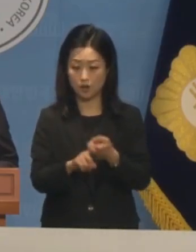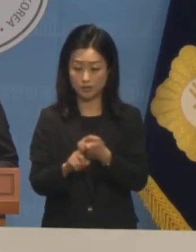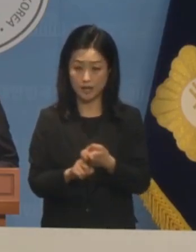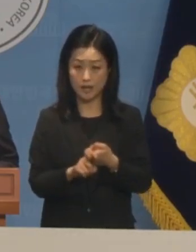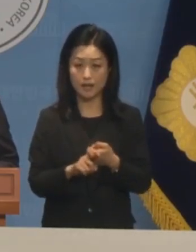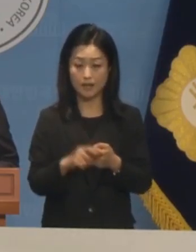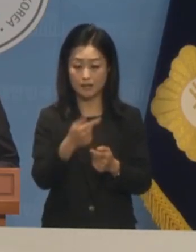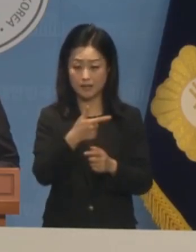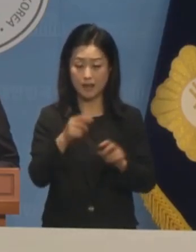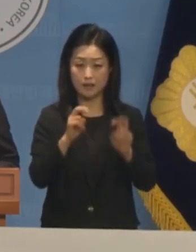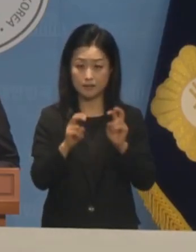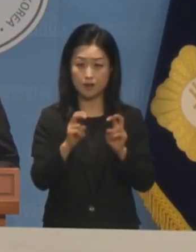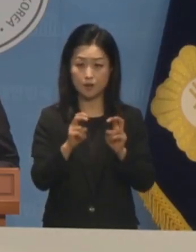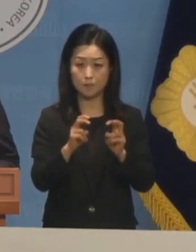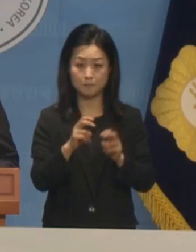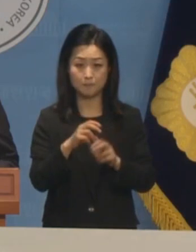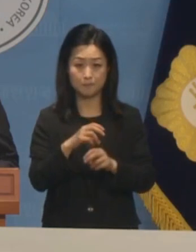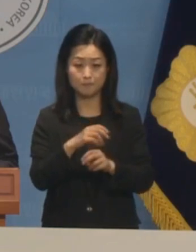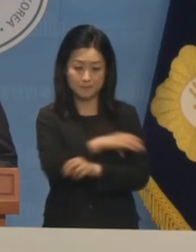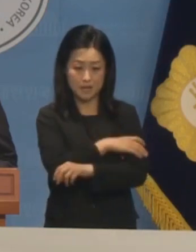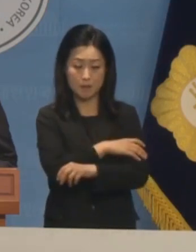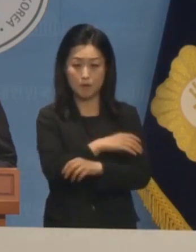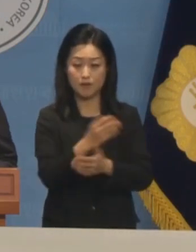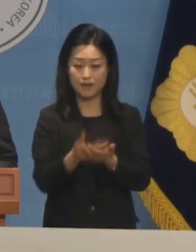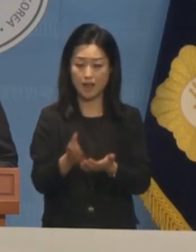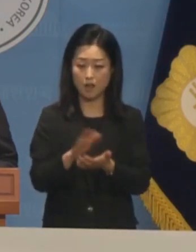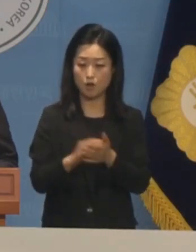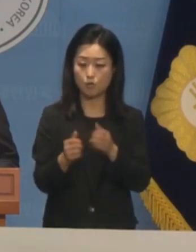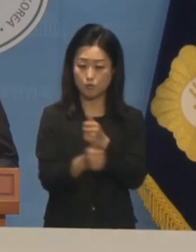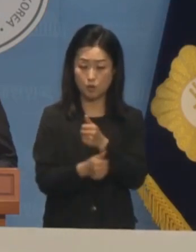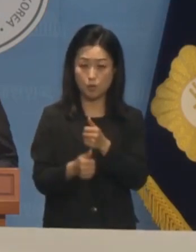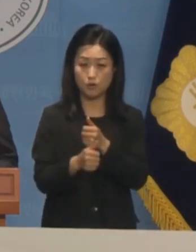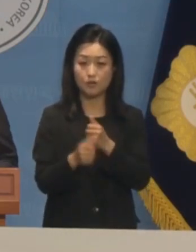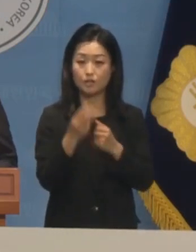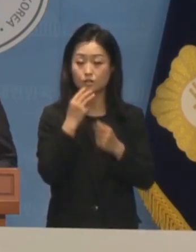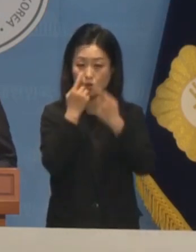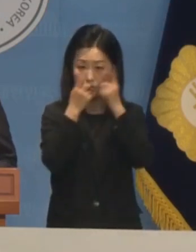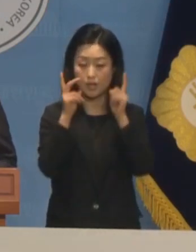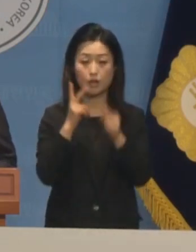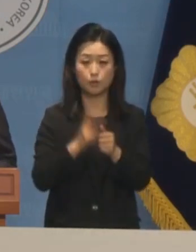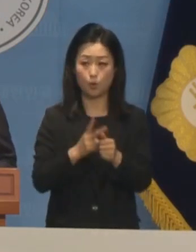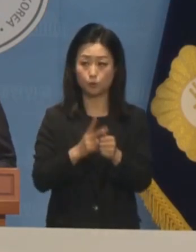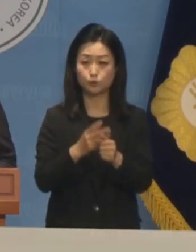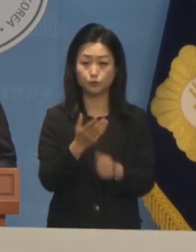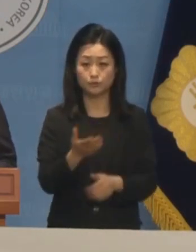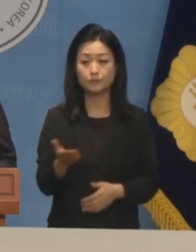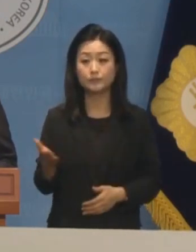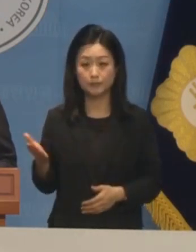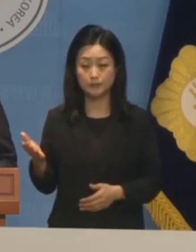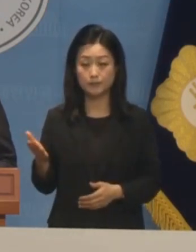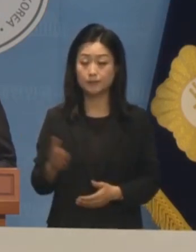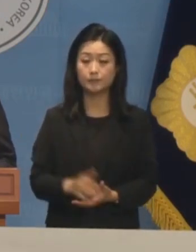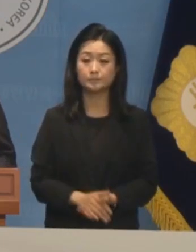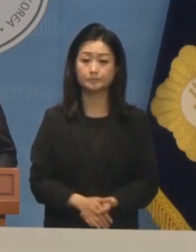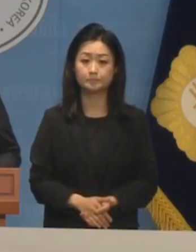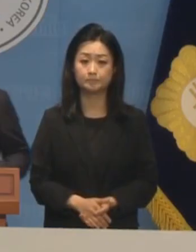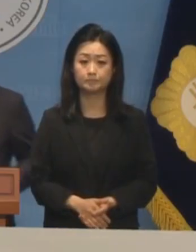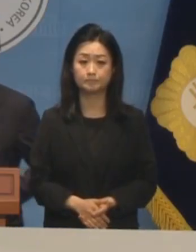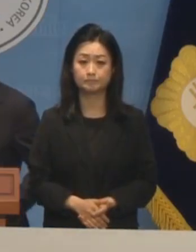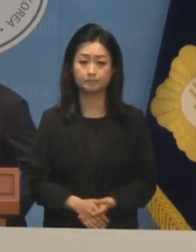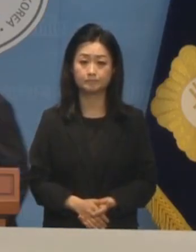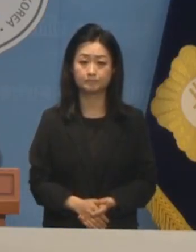재벌개혁위원장이시자 서울대 교수이신 박상인 교수님께서 이 같은 상황에 대한 규탄 발언